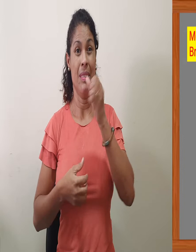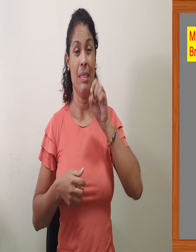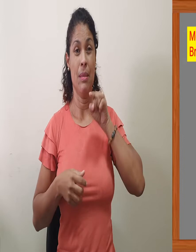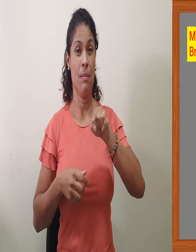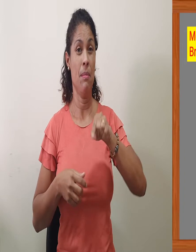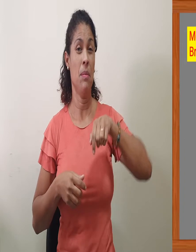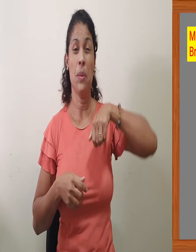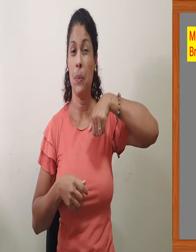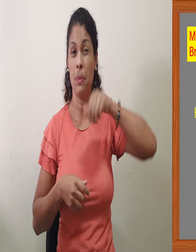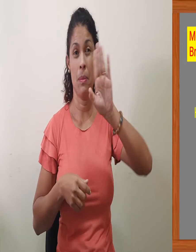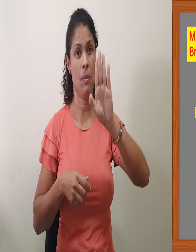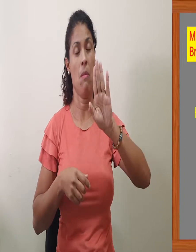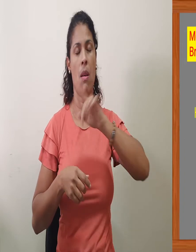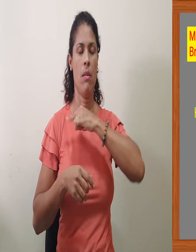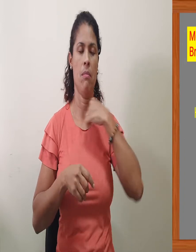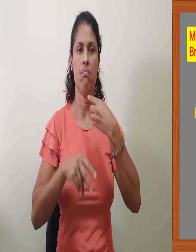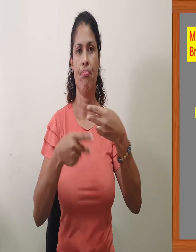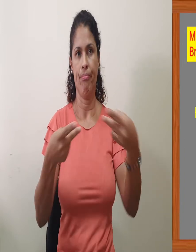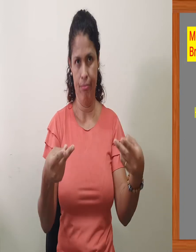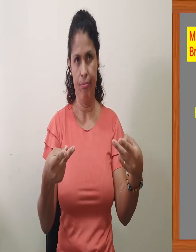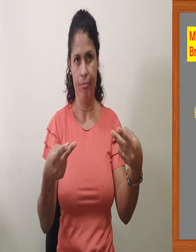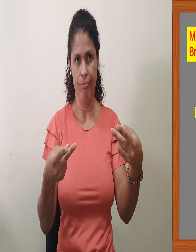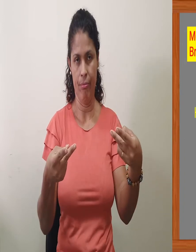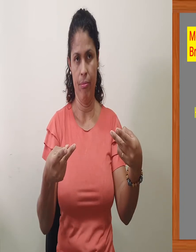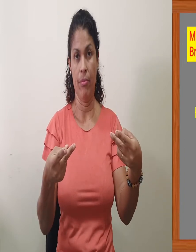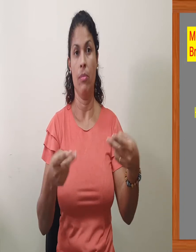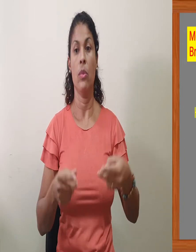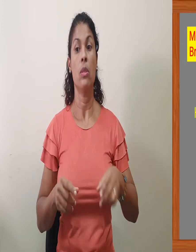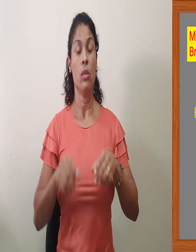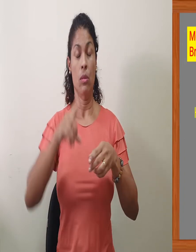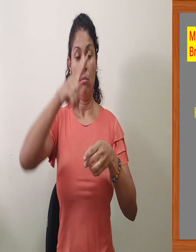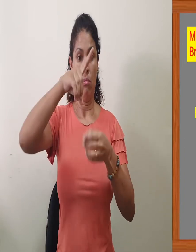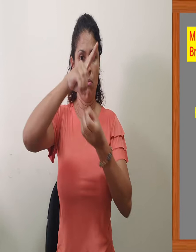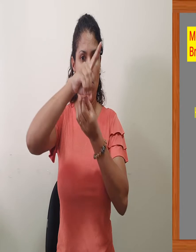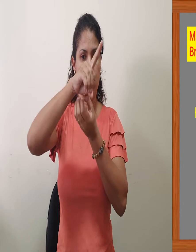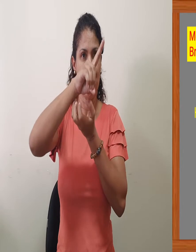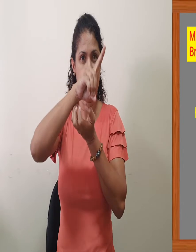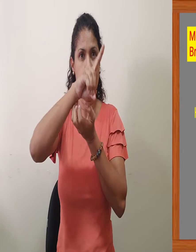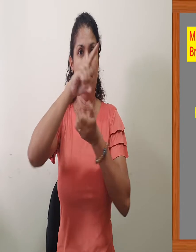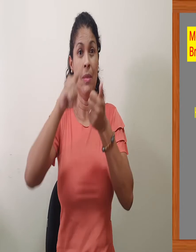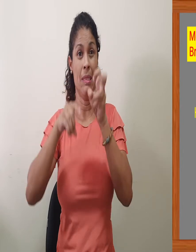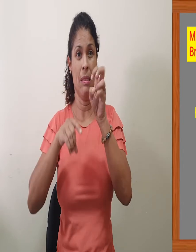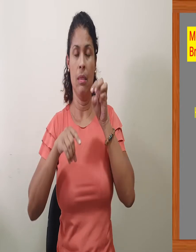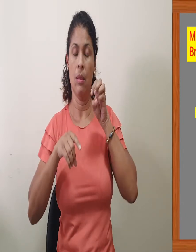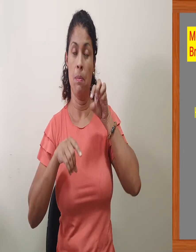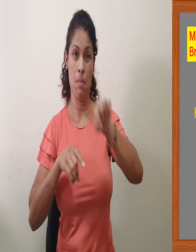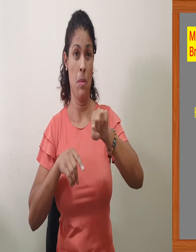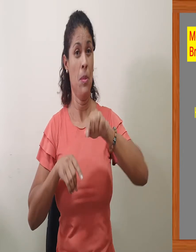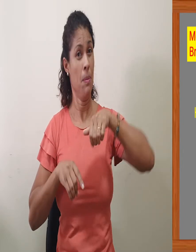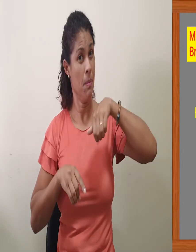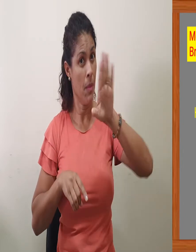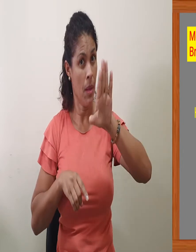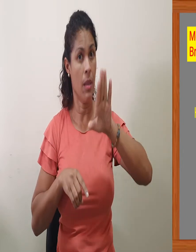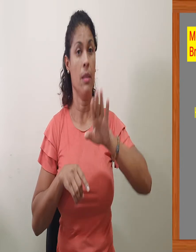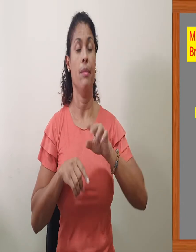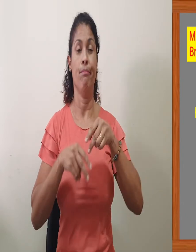Com relação à mortalidade, entre os homens, os tumores de traqueia, brônquios e pulmões